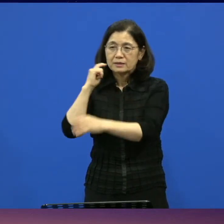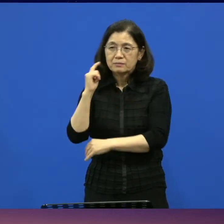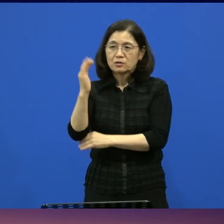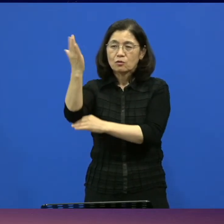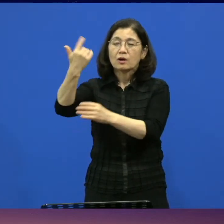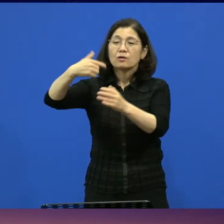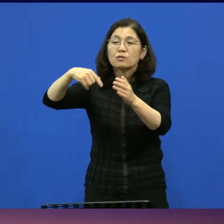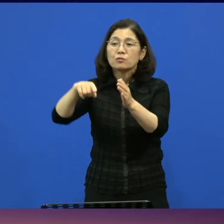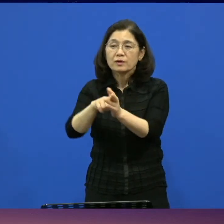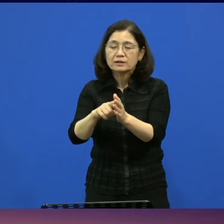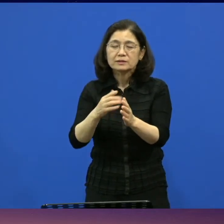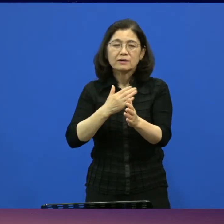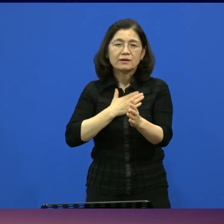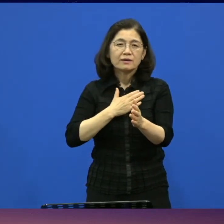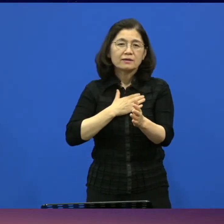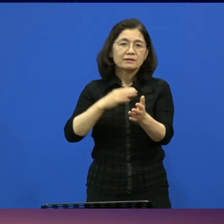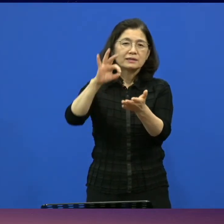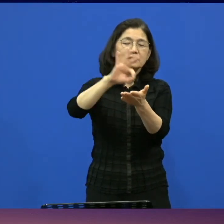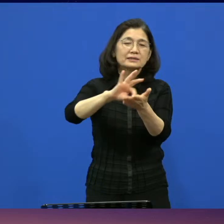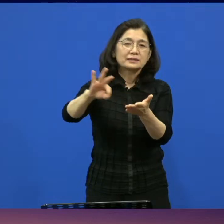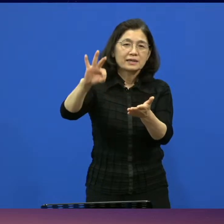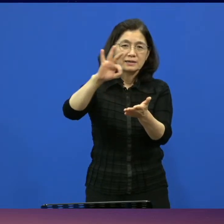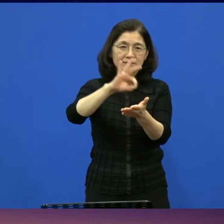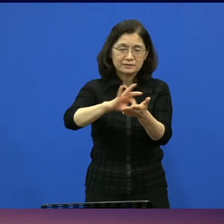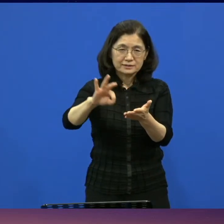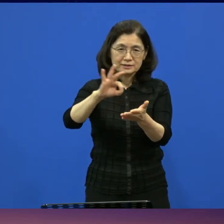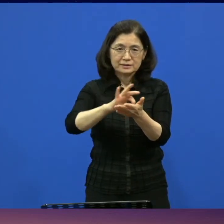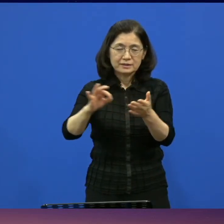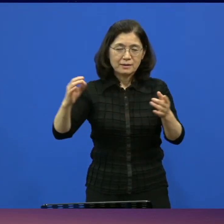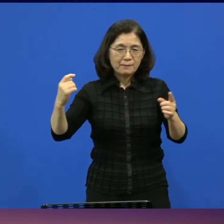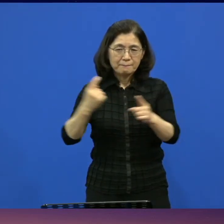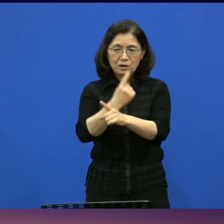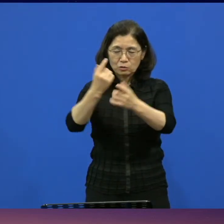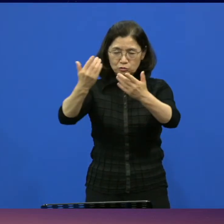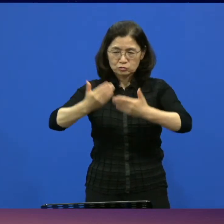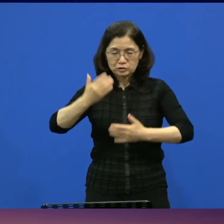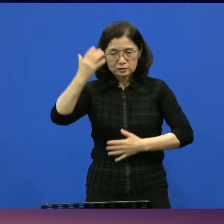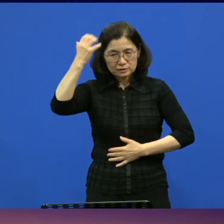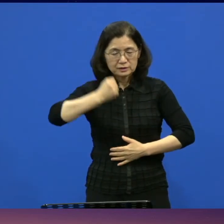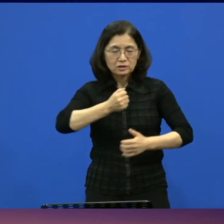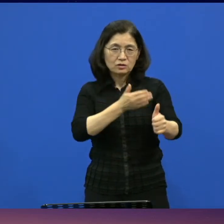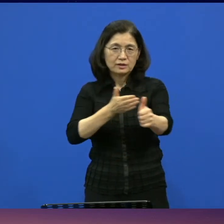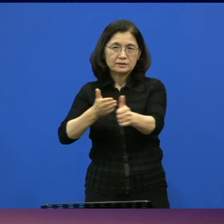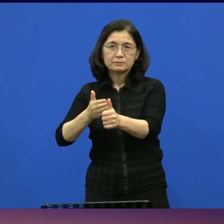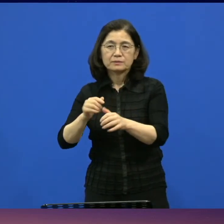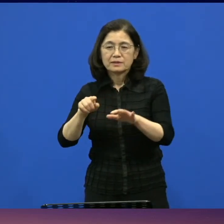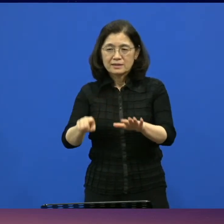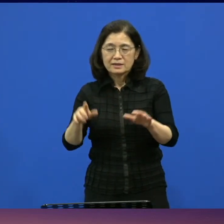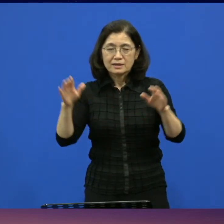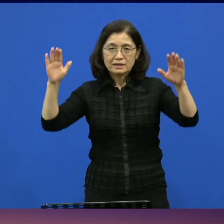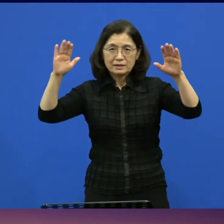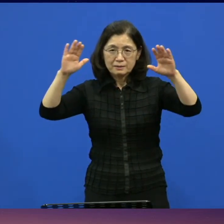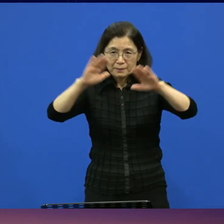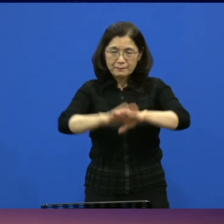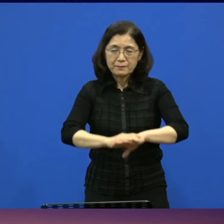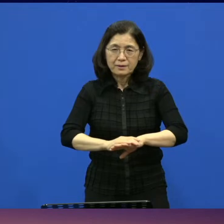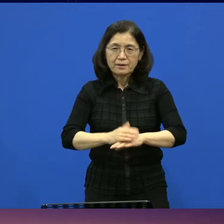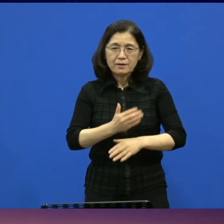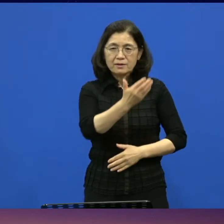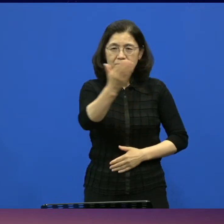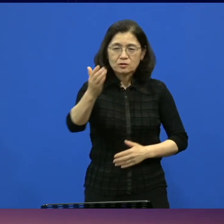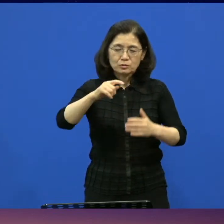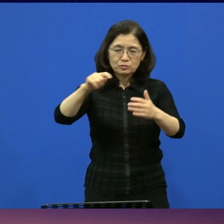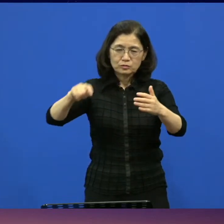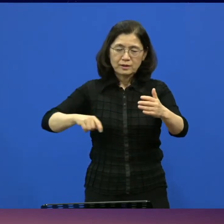쓰여지는 완벽한 존재로 우리를 바꾸어 놓으신다는 사실을 기억하시고, 오늘 이 밤에 여러분들 안에